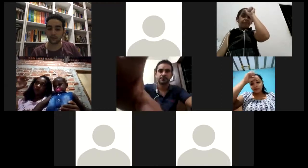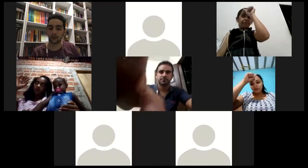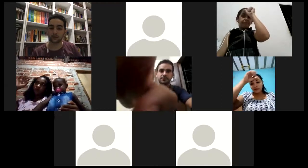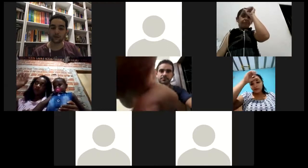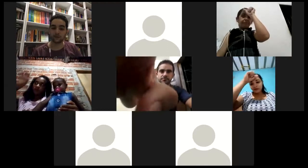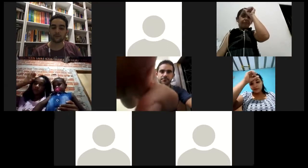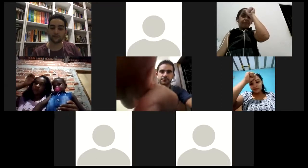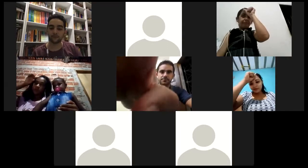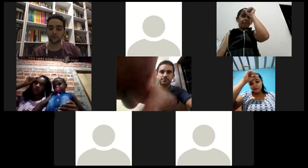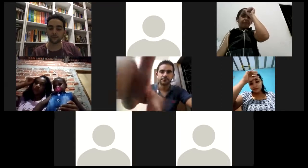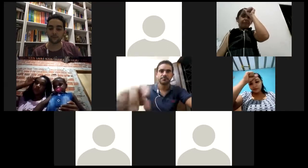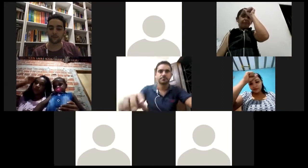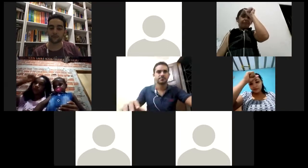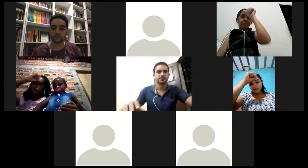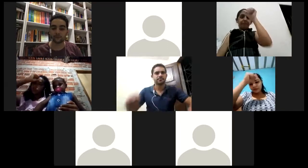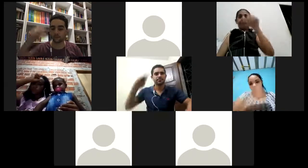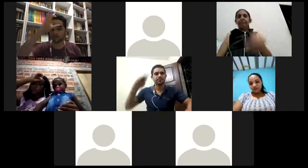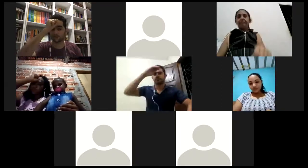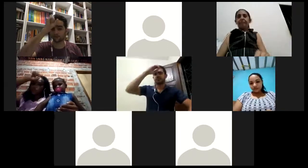na testa.